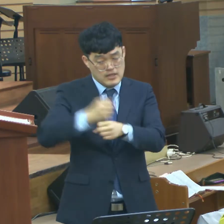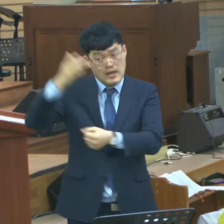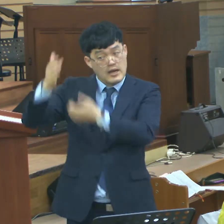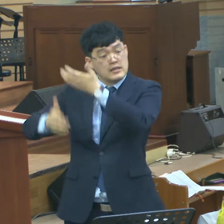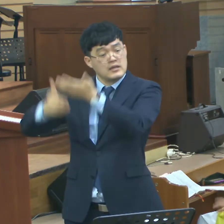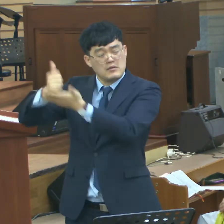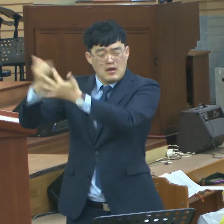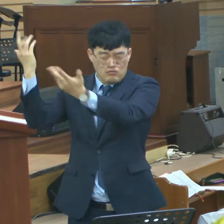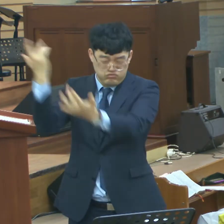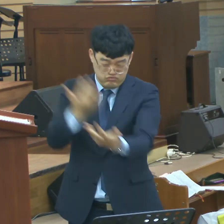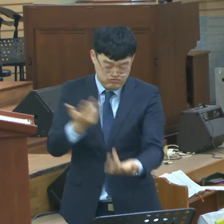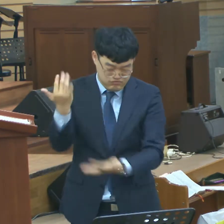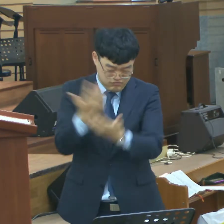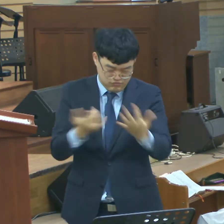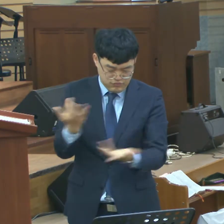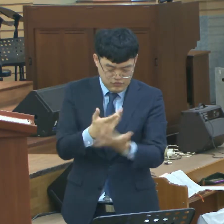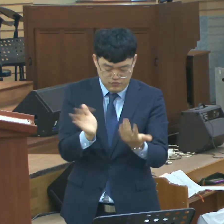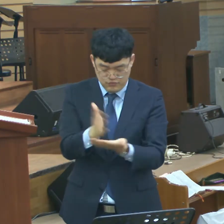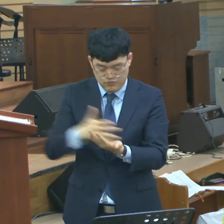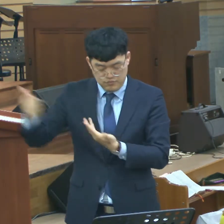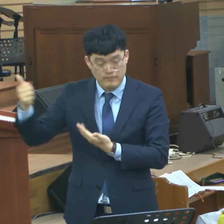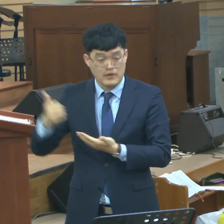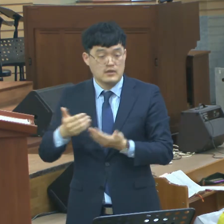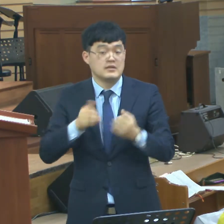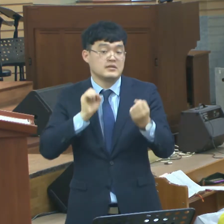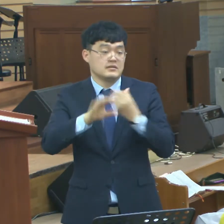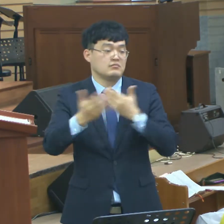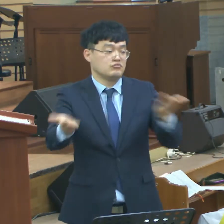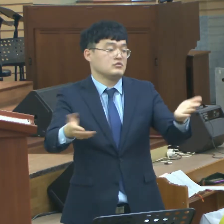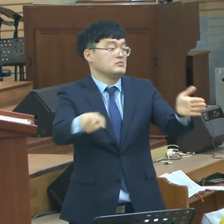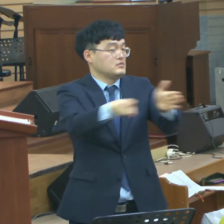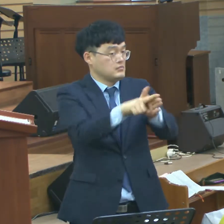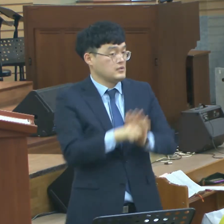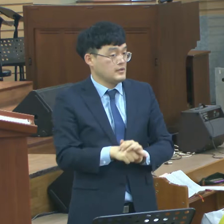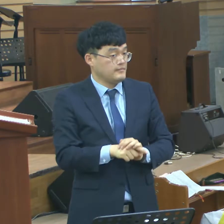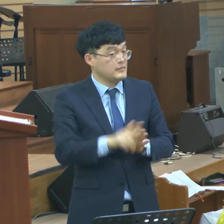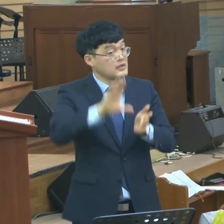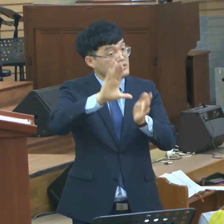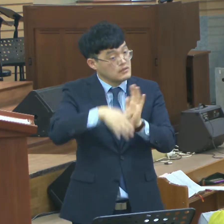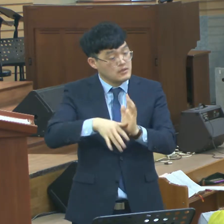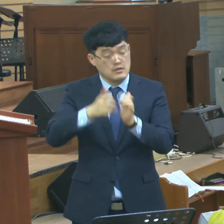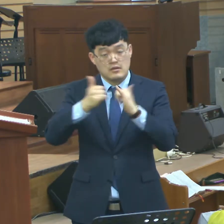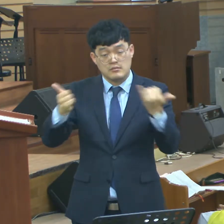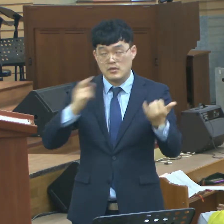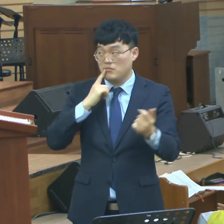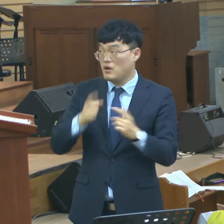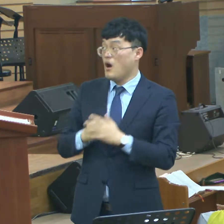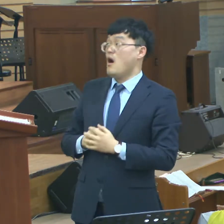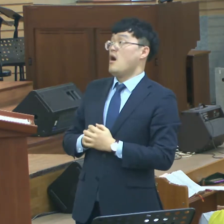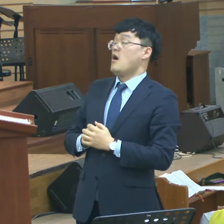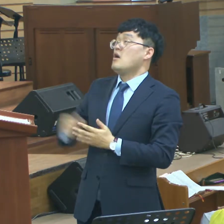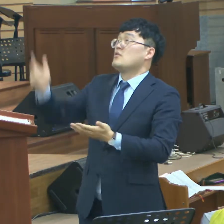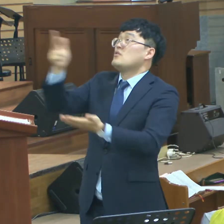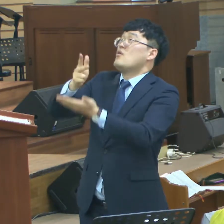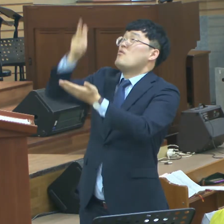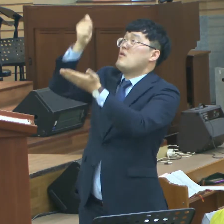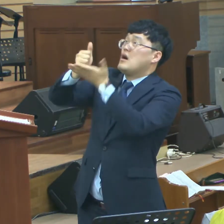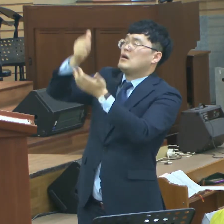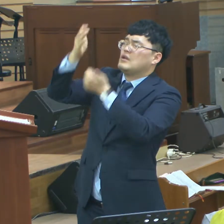불로 응답하신 줄 믿습니다. 하나님은 그렇게 하셨어요. 그때 사람들이 이렇게 말했어요. 여호와